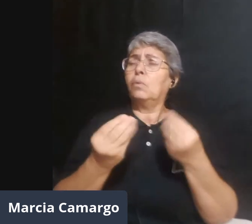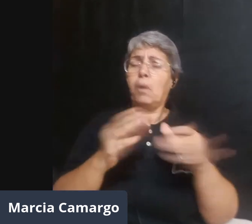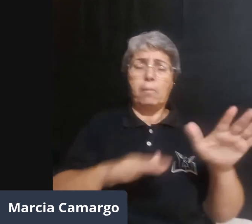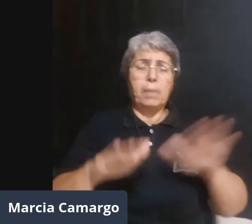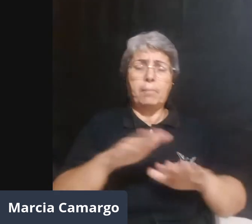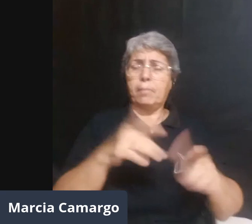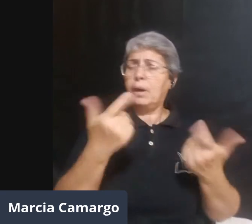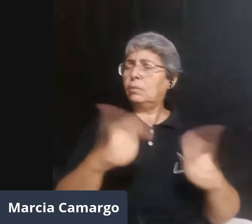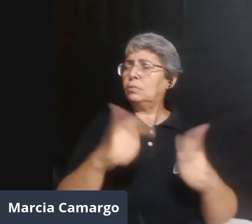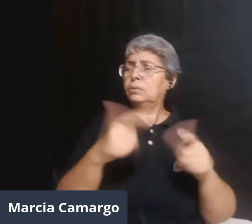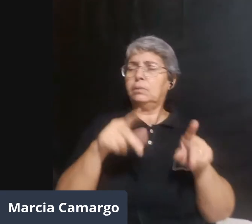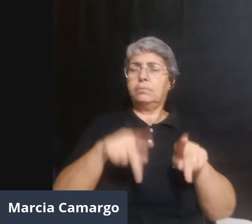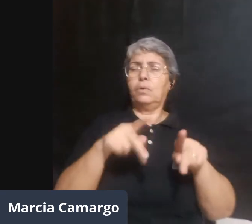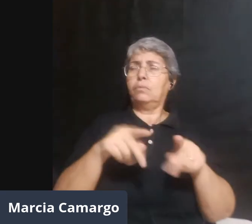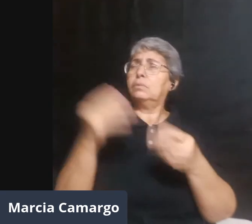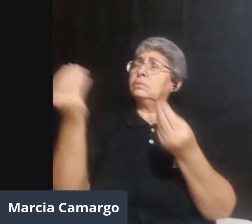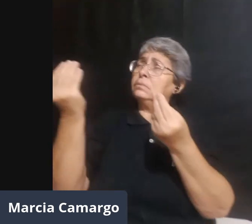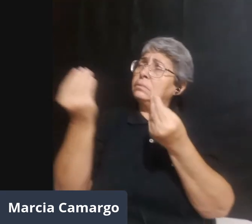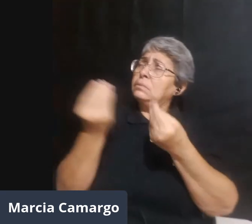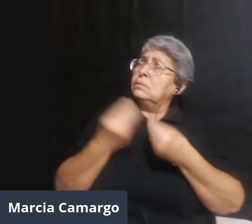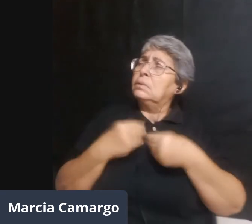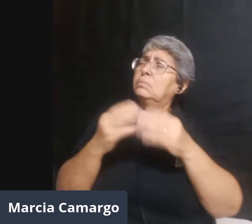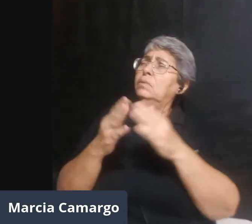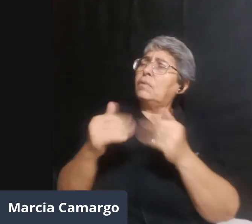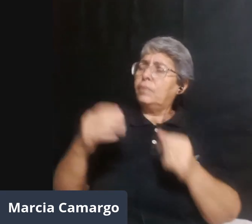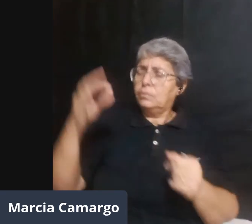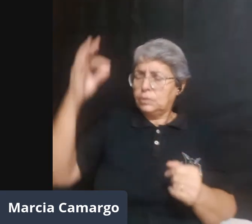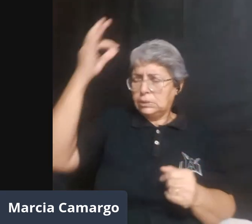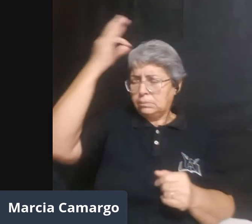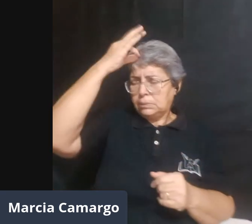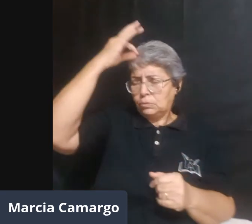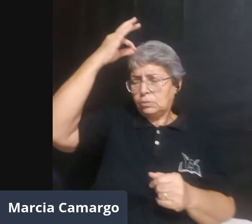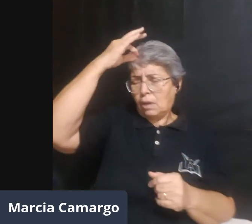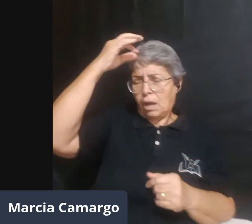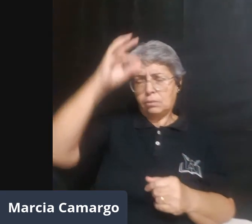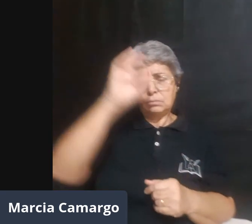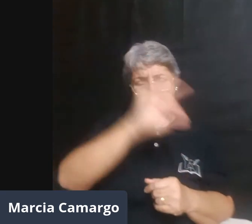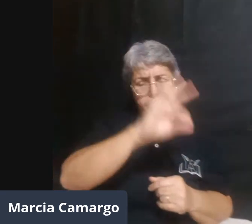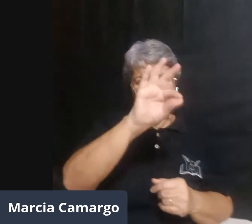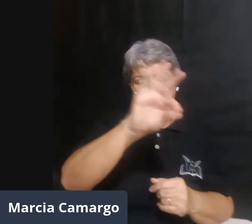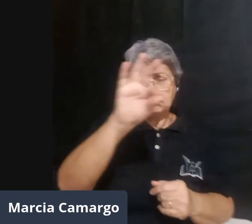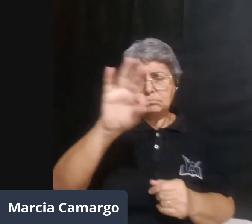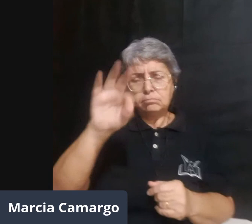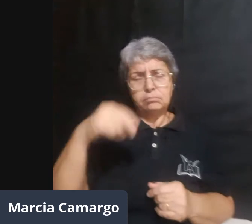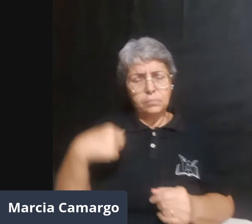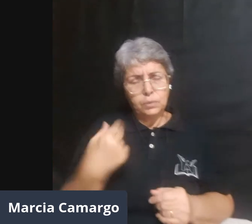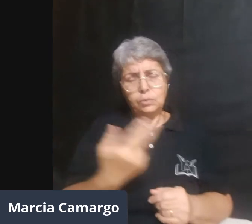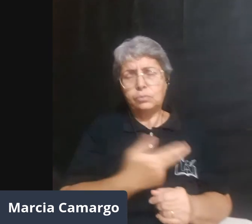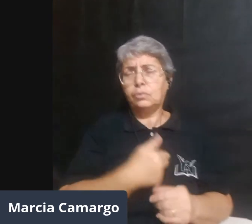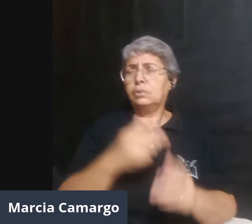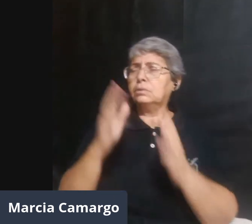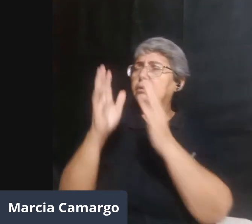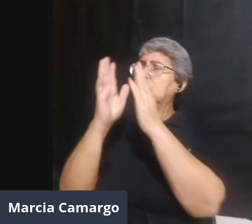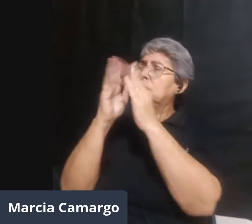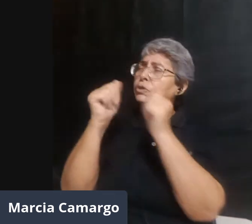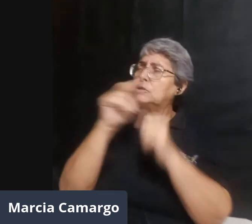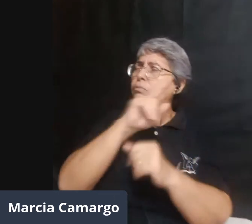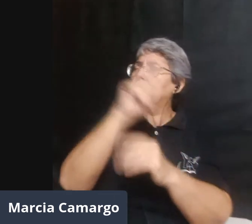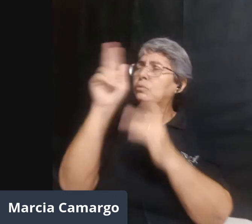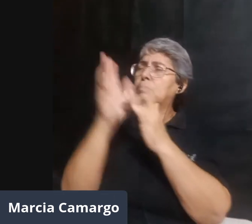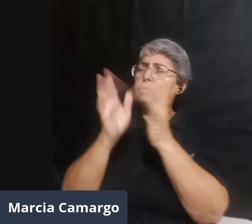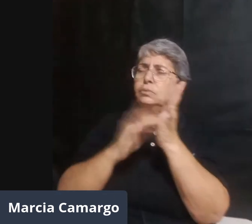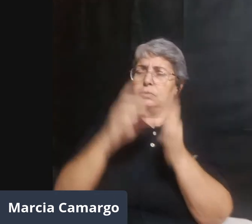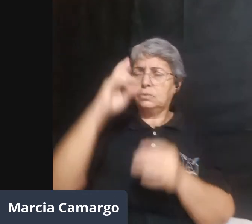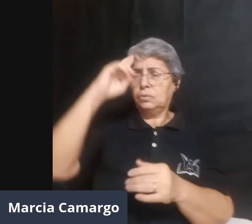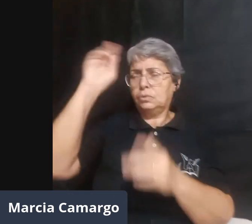dá-nos o Teu Espírito Santo. Nós pedimos em nome do Senhor Jesus. Amém.